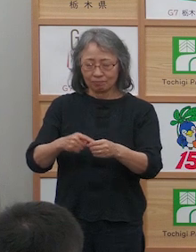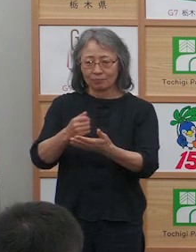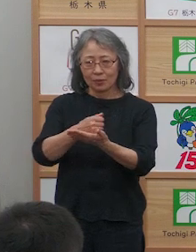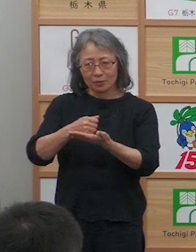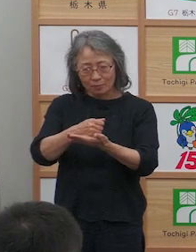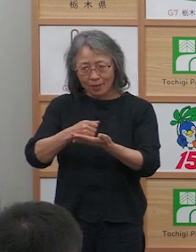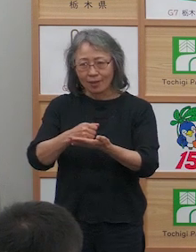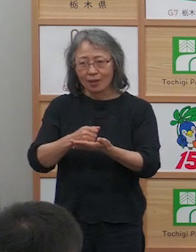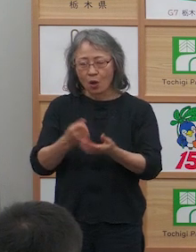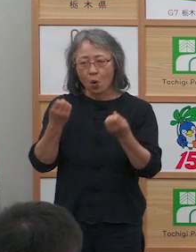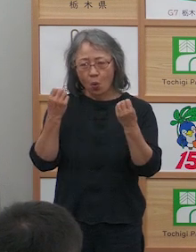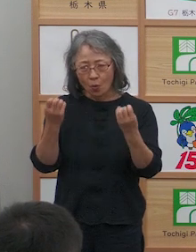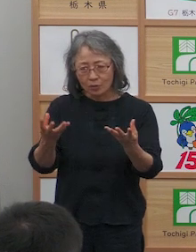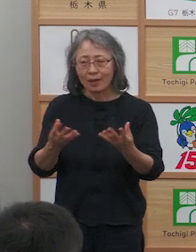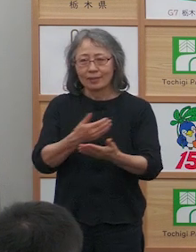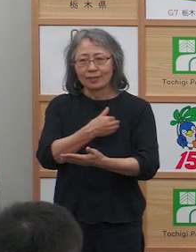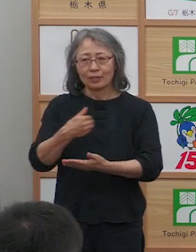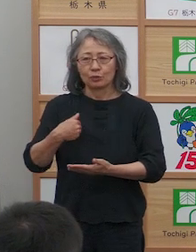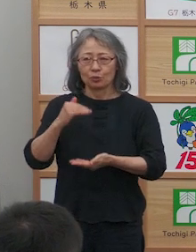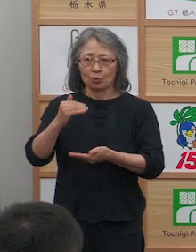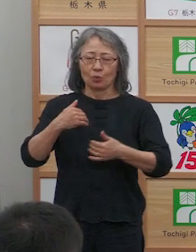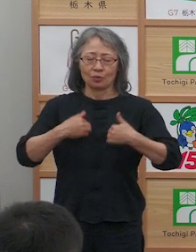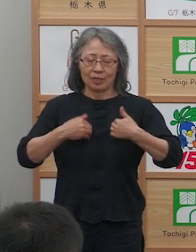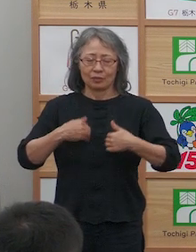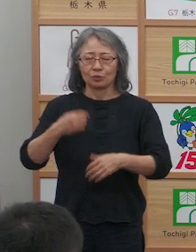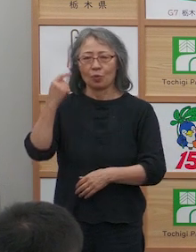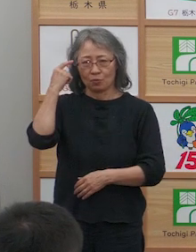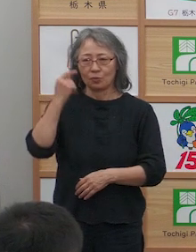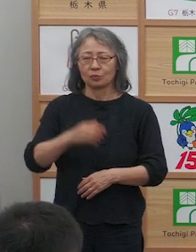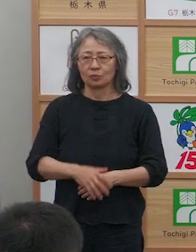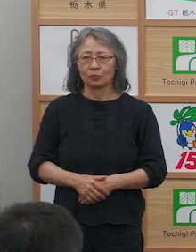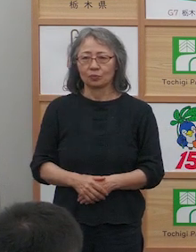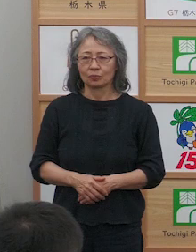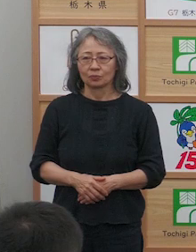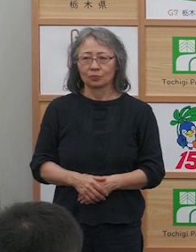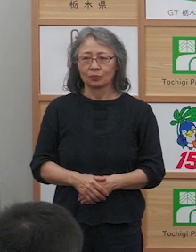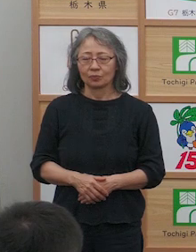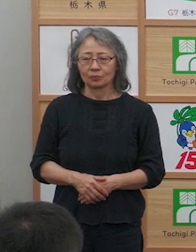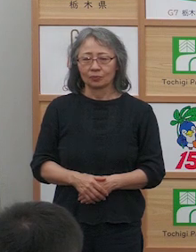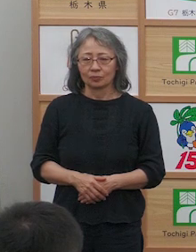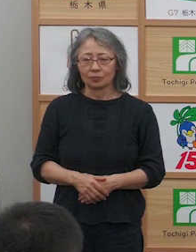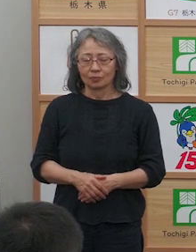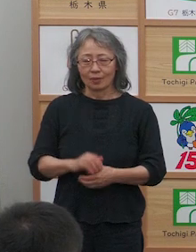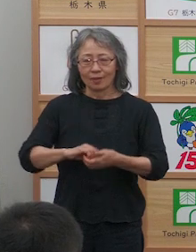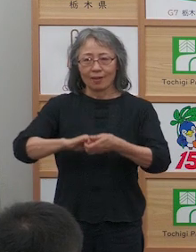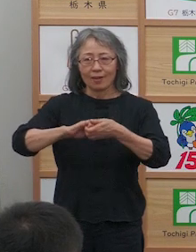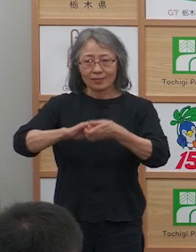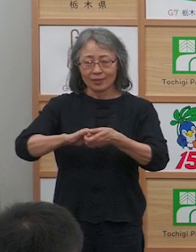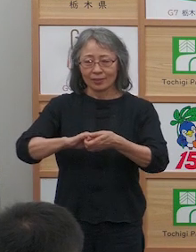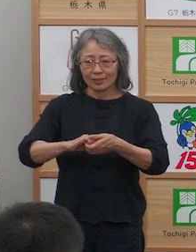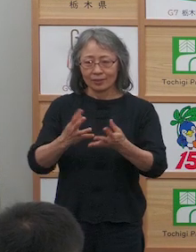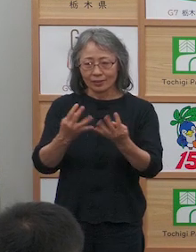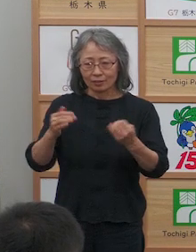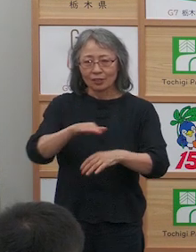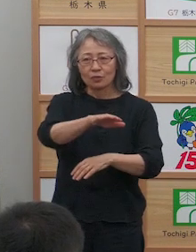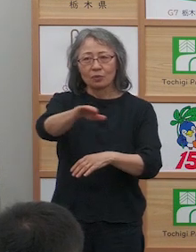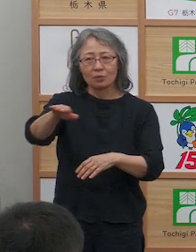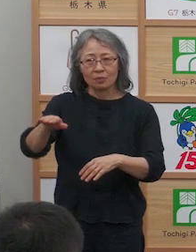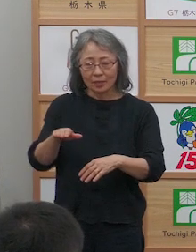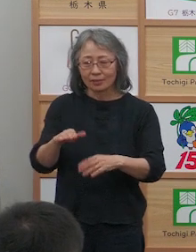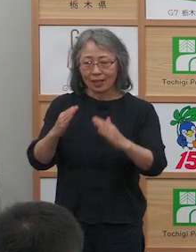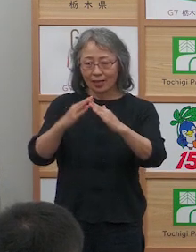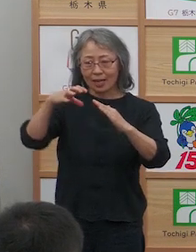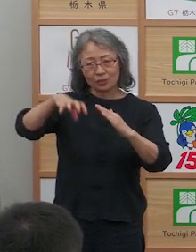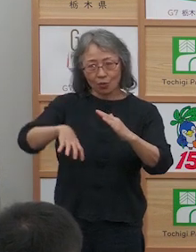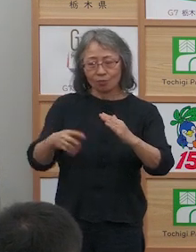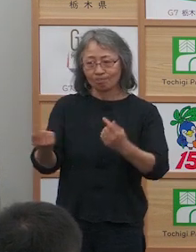をお祝いできることを大変嬉しく思っております。ぜひ多くの皆様に会